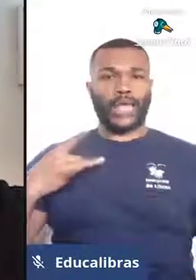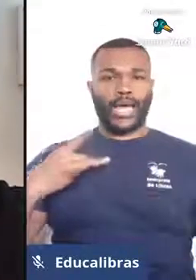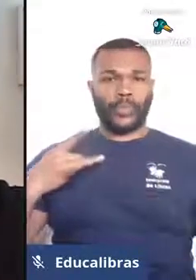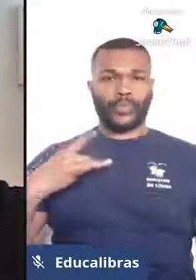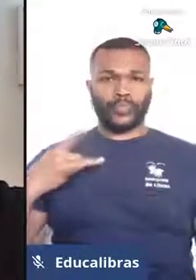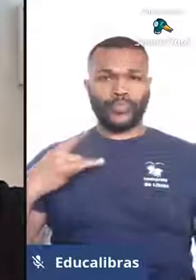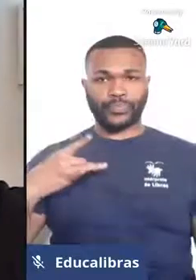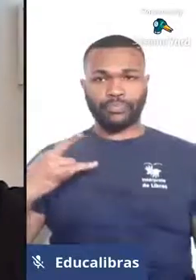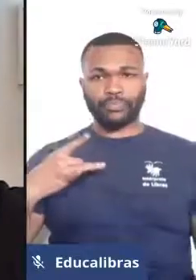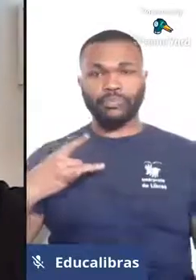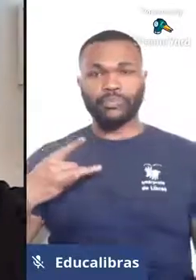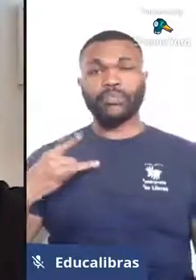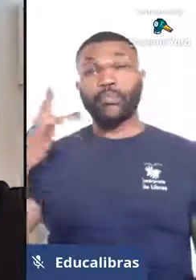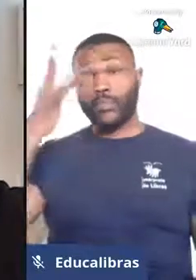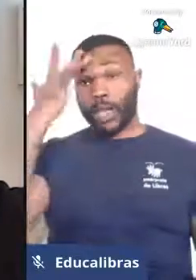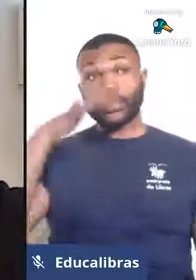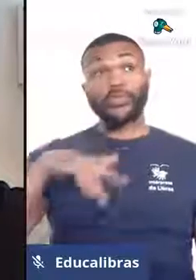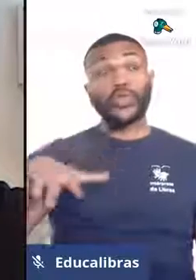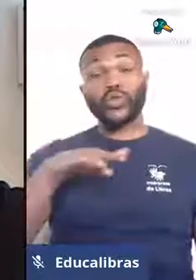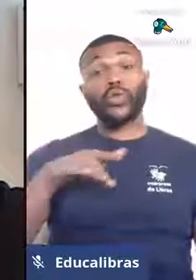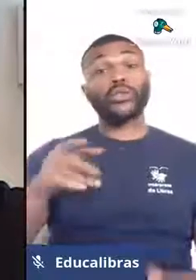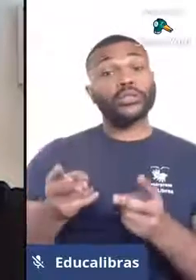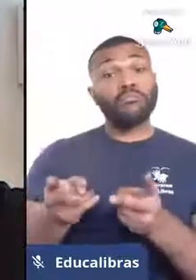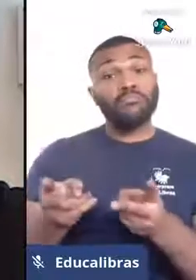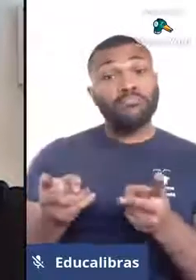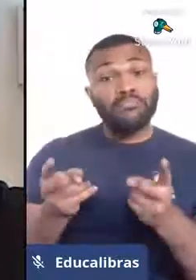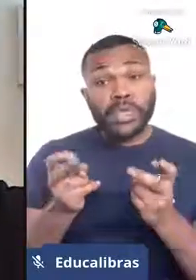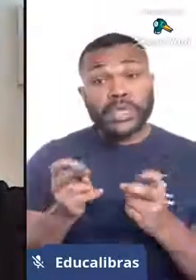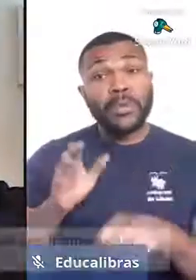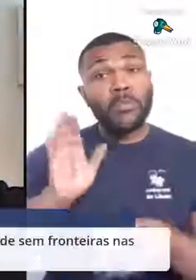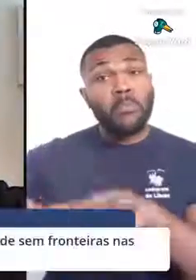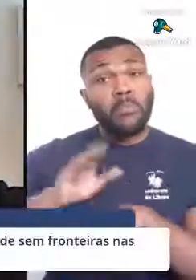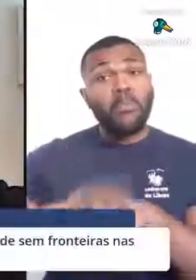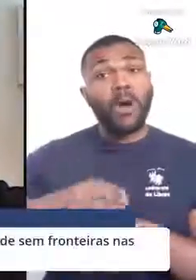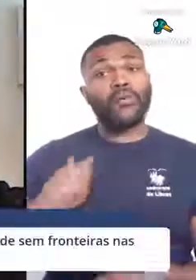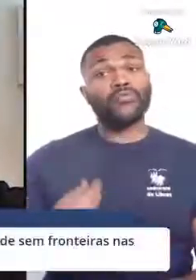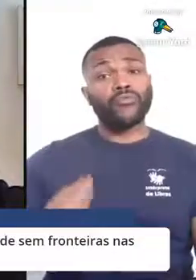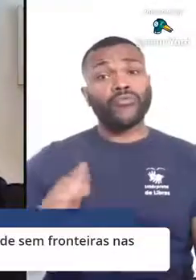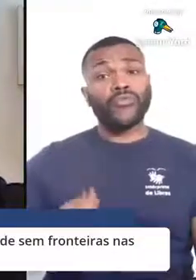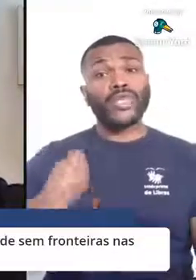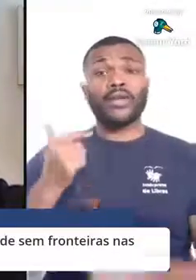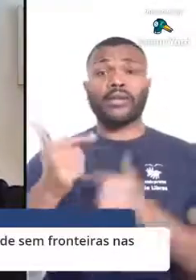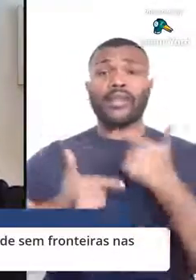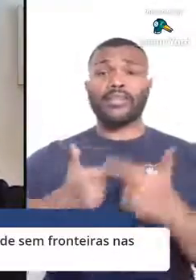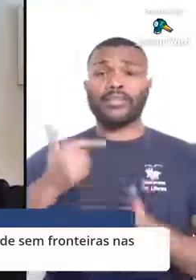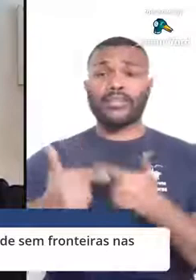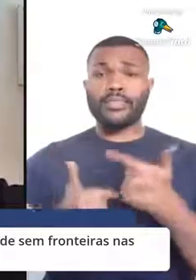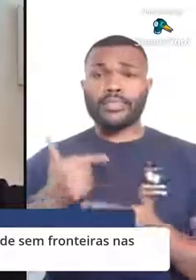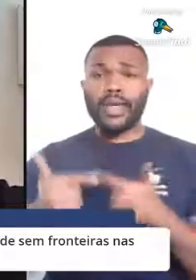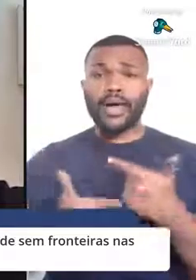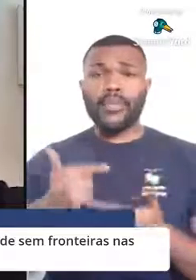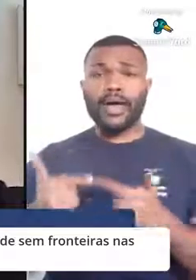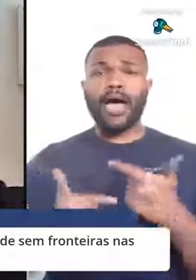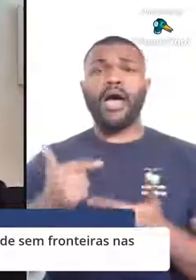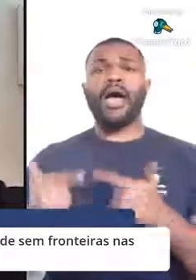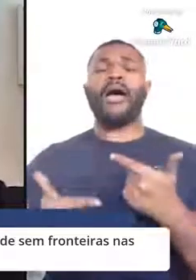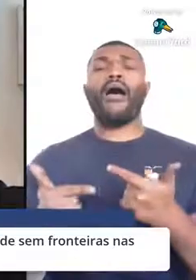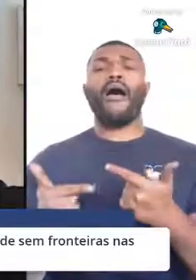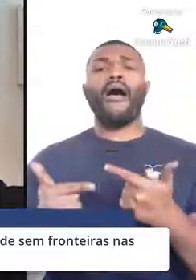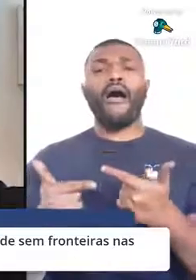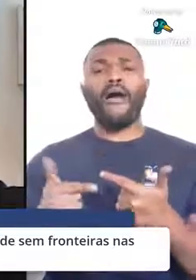e agregaram esse valor nas suas próprias vidas. Então, trabalhar por uma causa sem receber